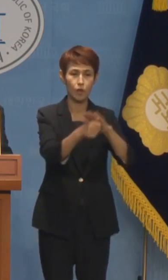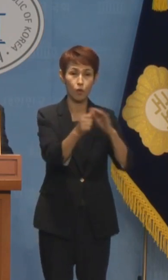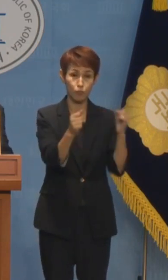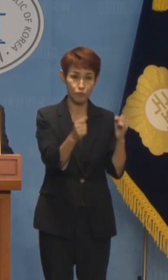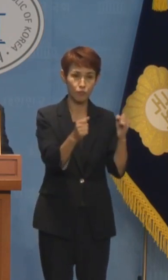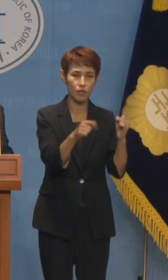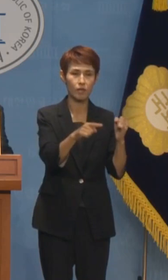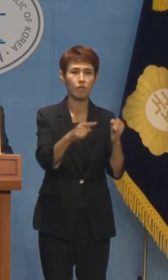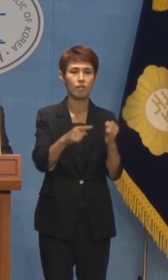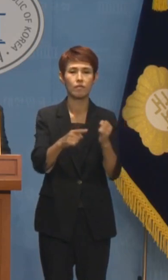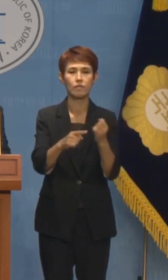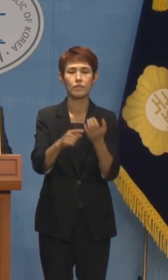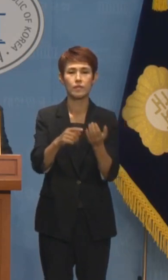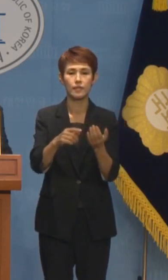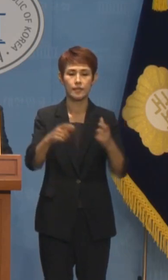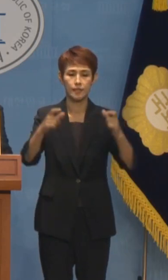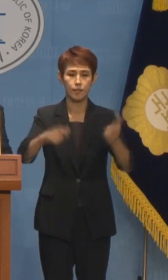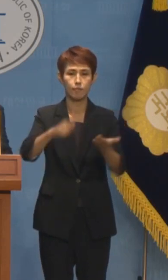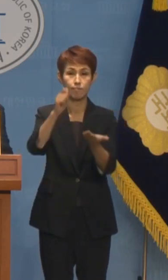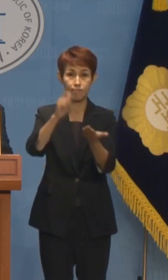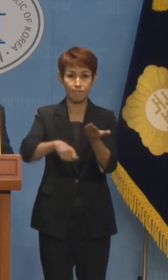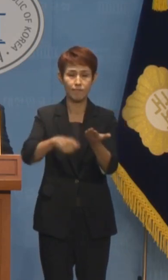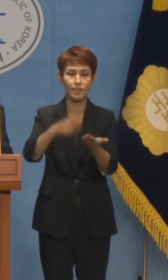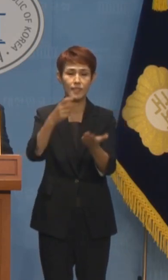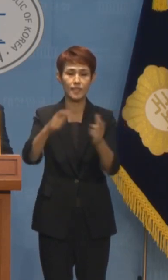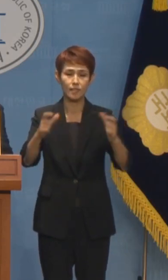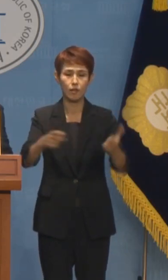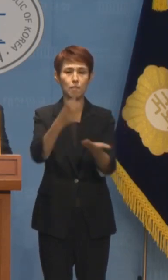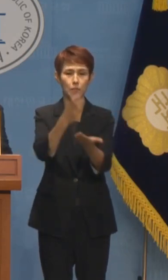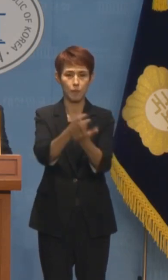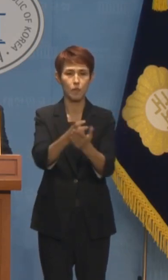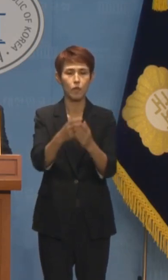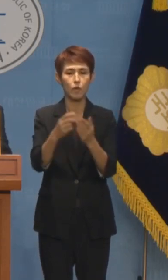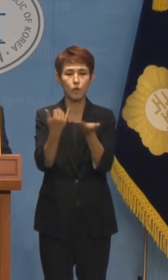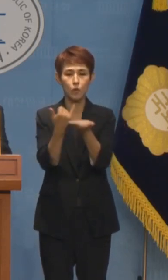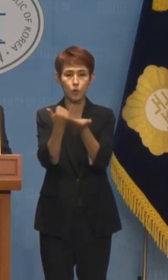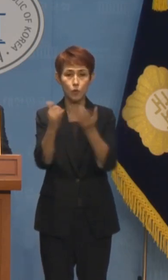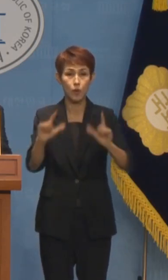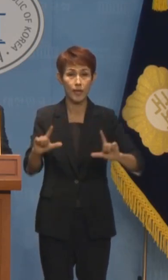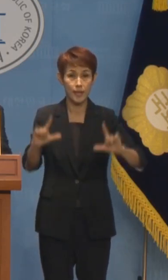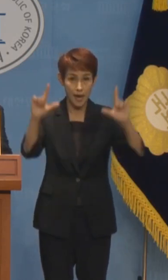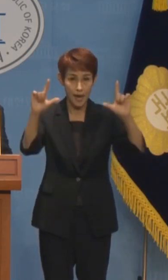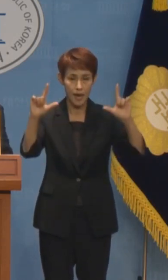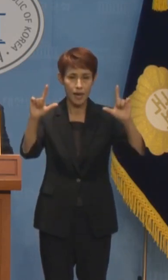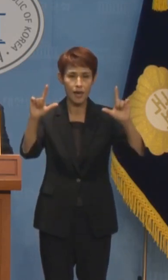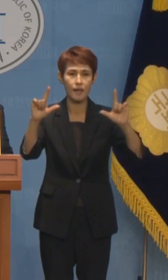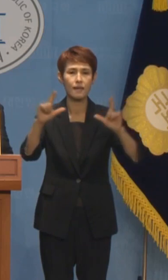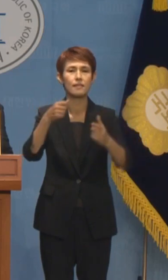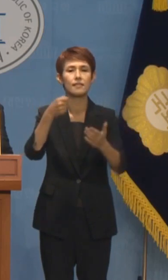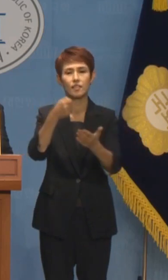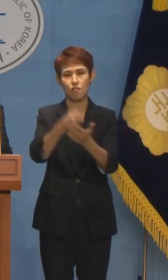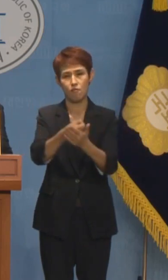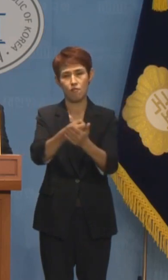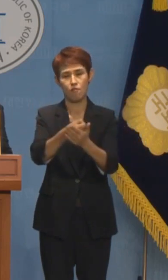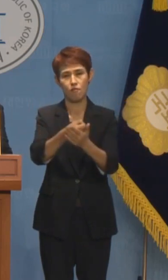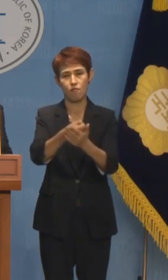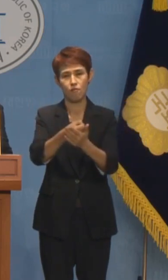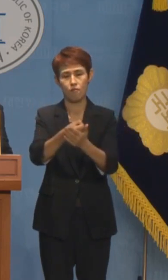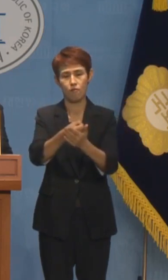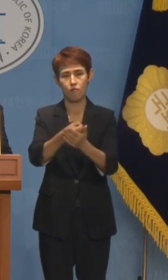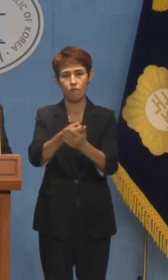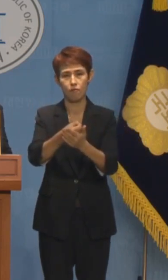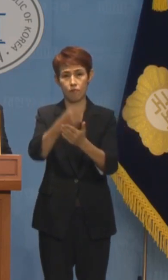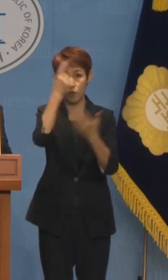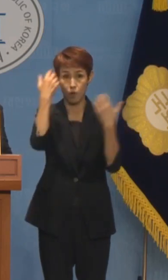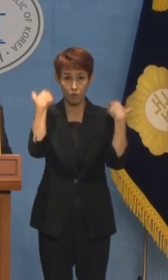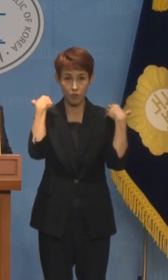진행되고 있는 그 독도의 날 독도의 이 행사를 국가 기념일로 지정을 해서 국가적 차원에서